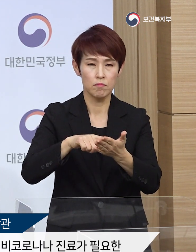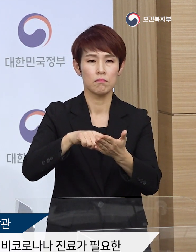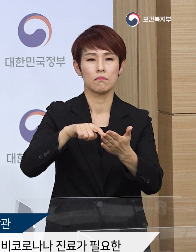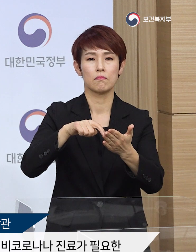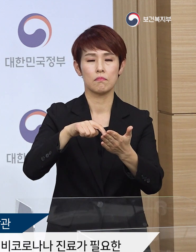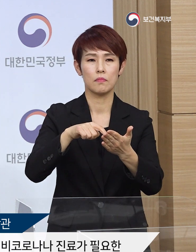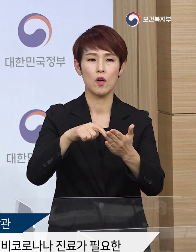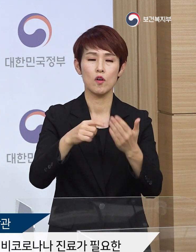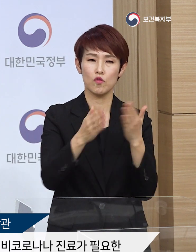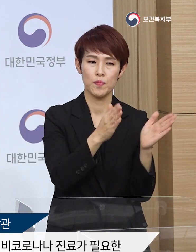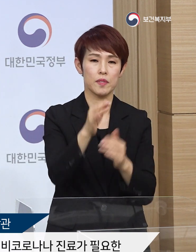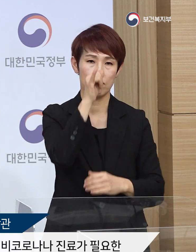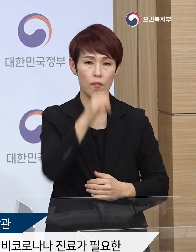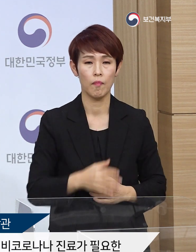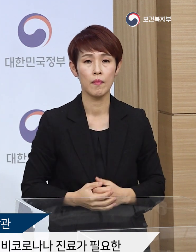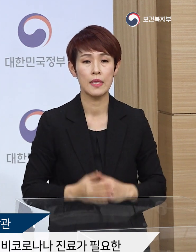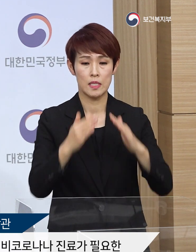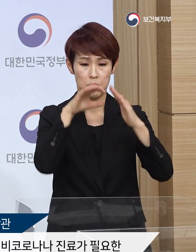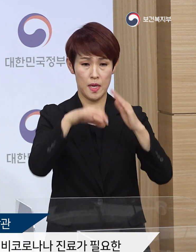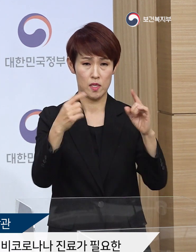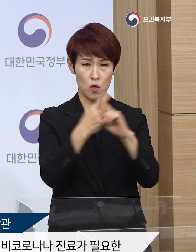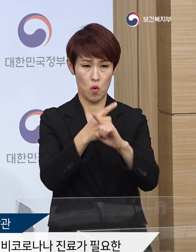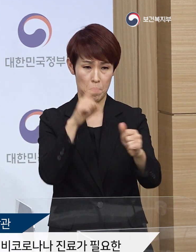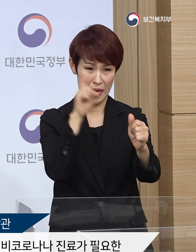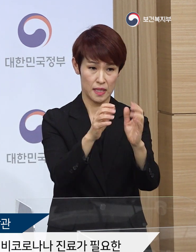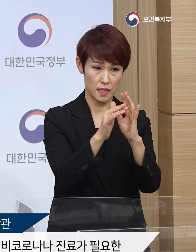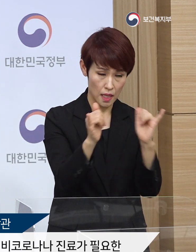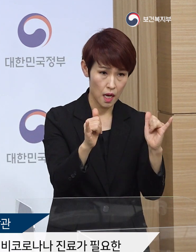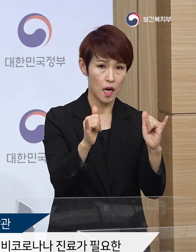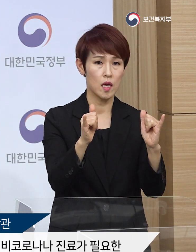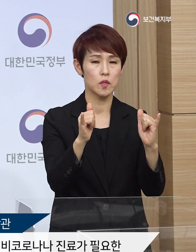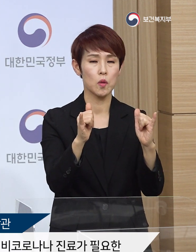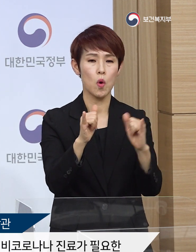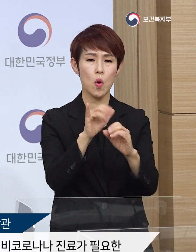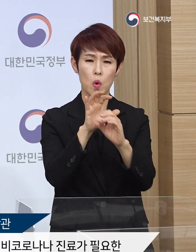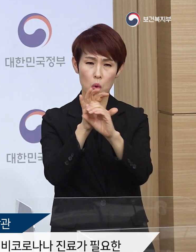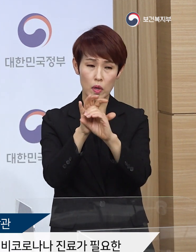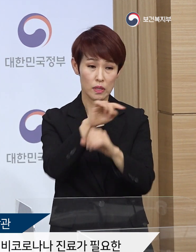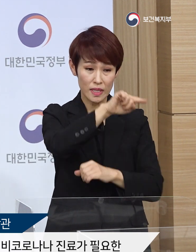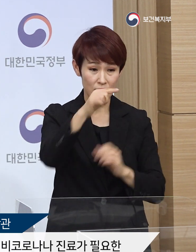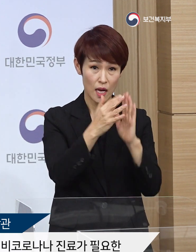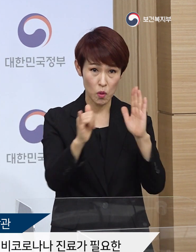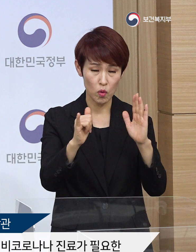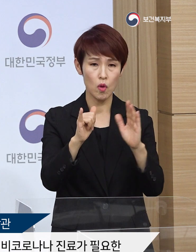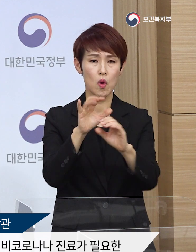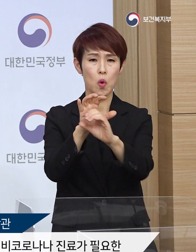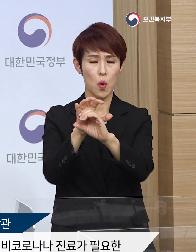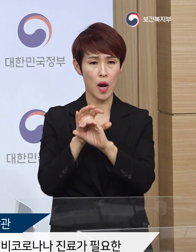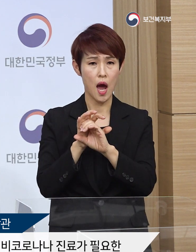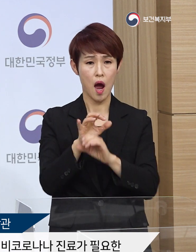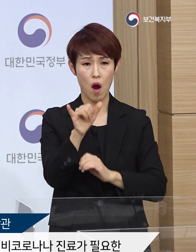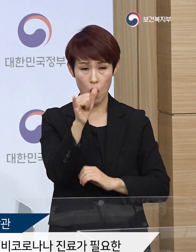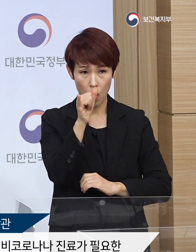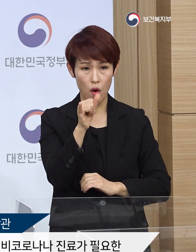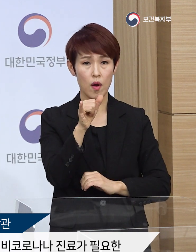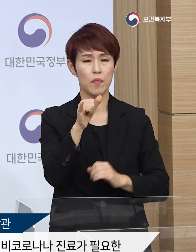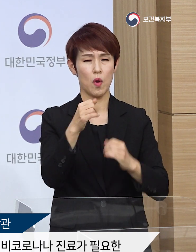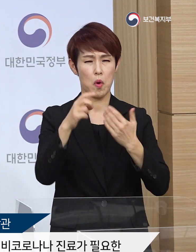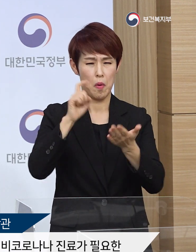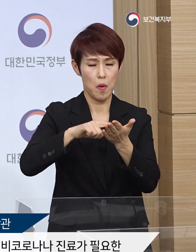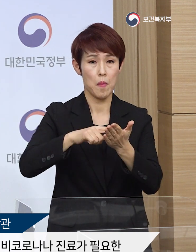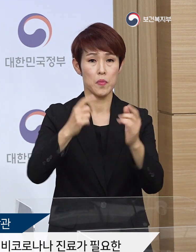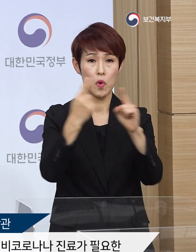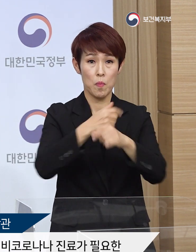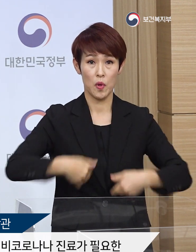이를 통해 재택치료 확진자나 가족들이 코로나19나 비코로나나 진료가 필요한 경우